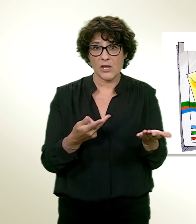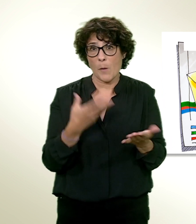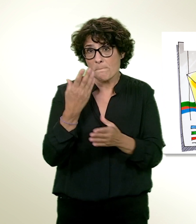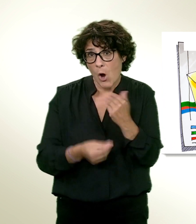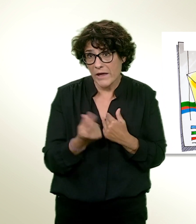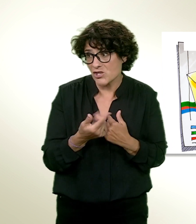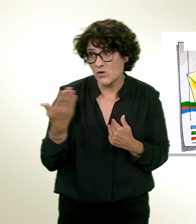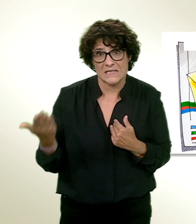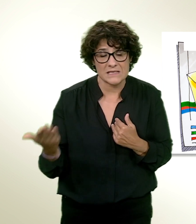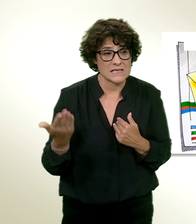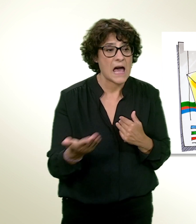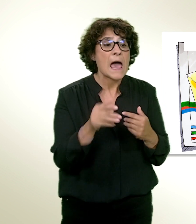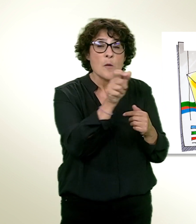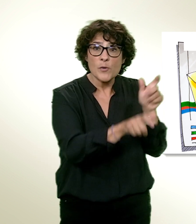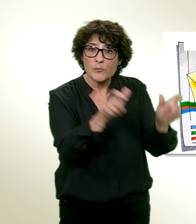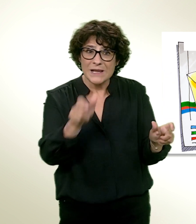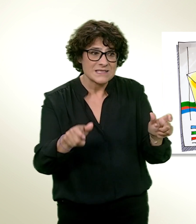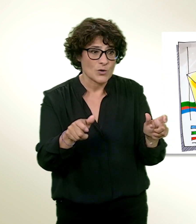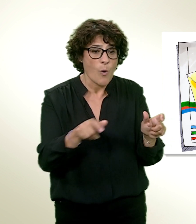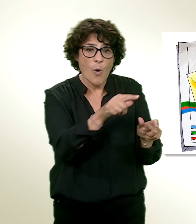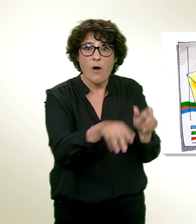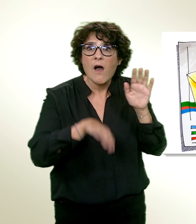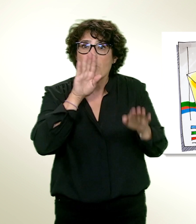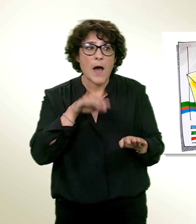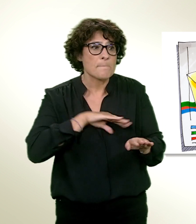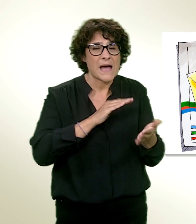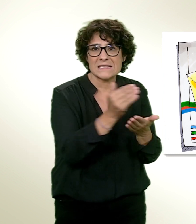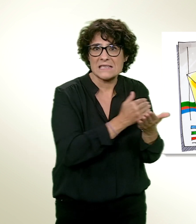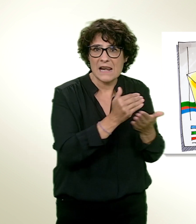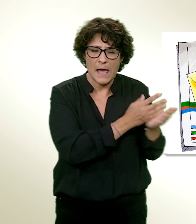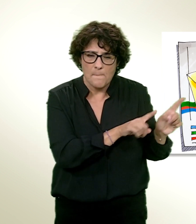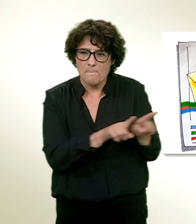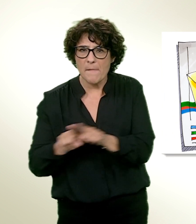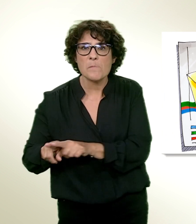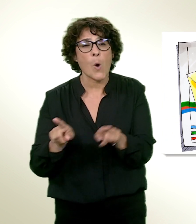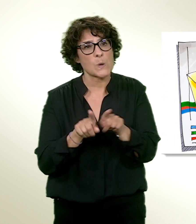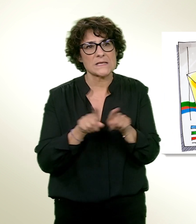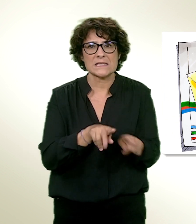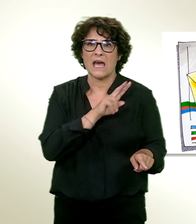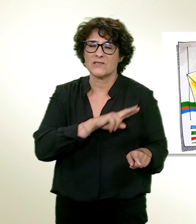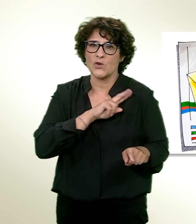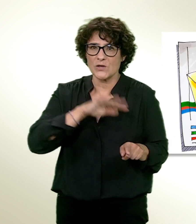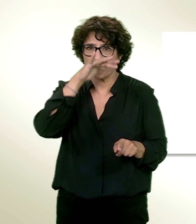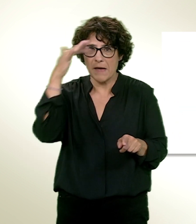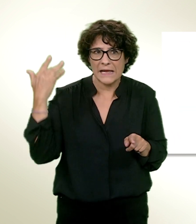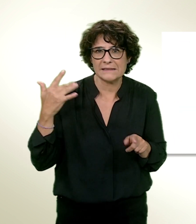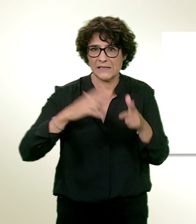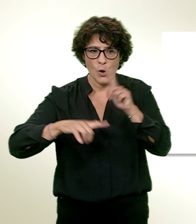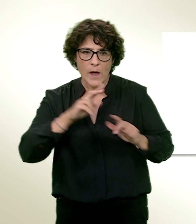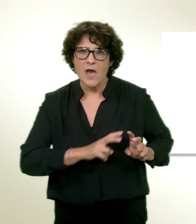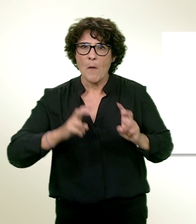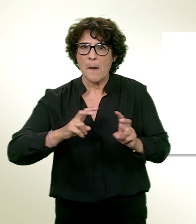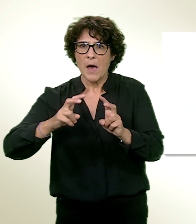dont les salaires stagnent depuis des années, tandis que les loyers et les primes des caisses maladie continuent d'augmenter. Les recettes